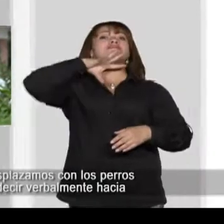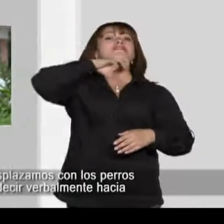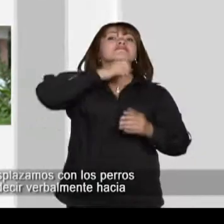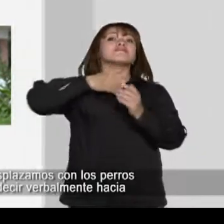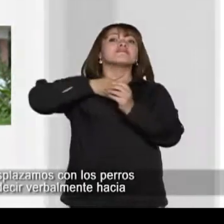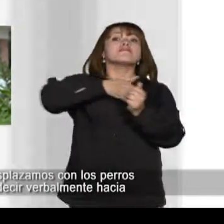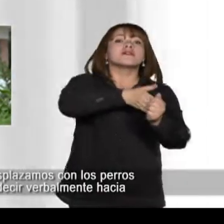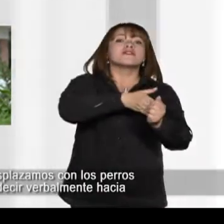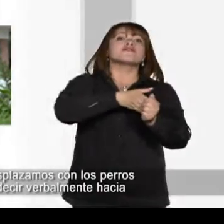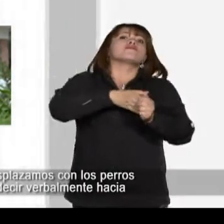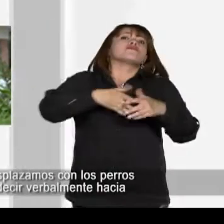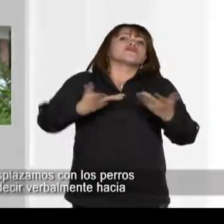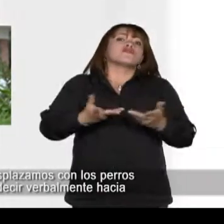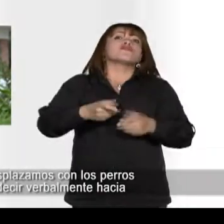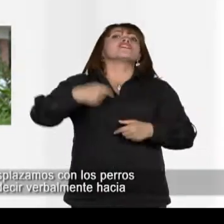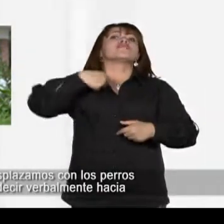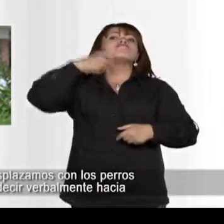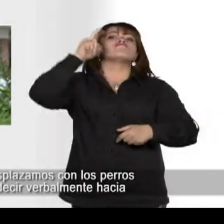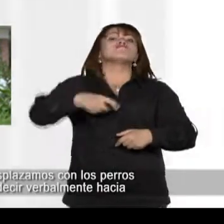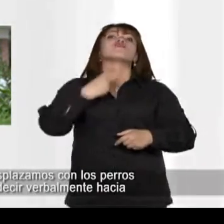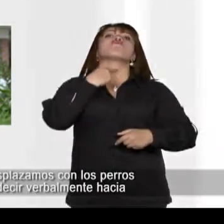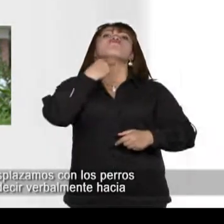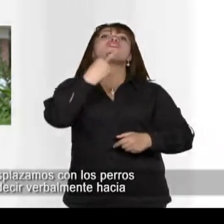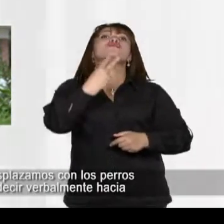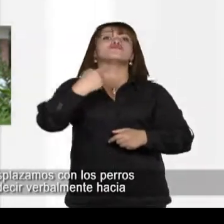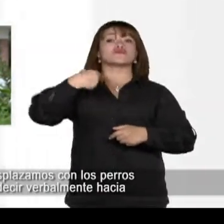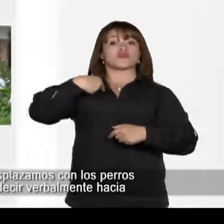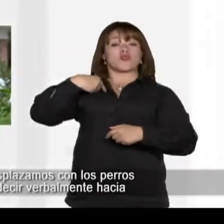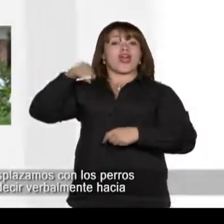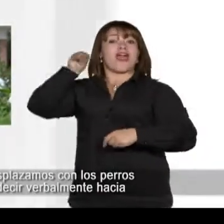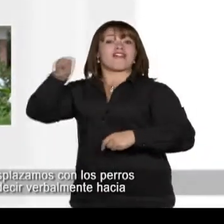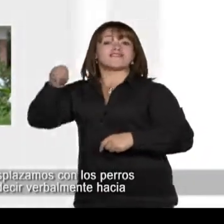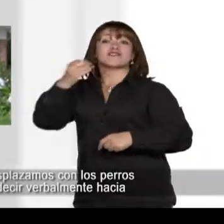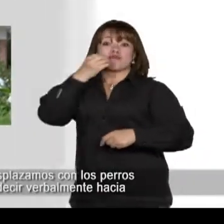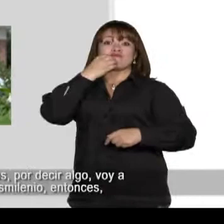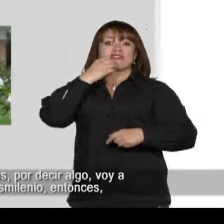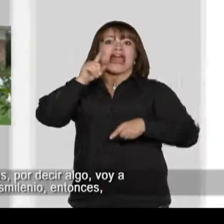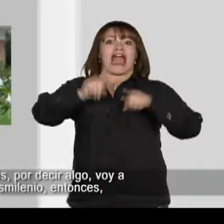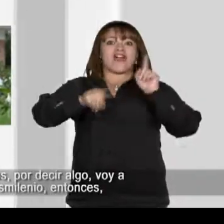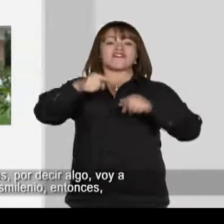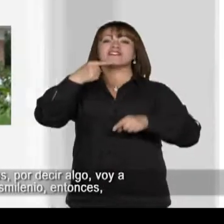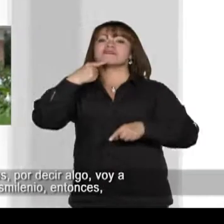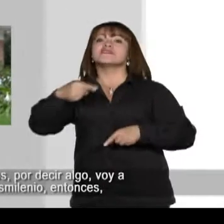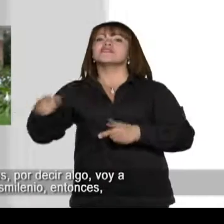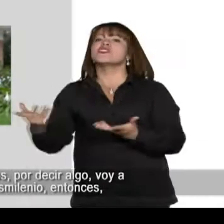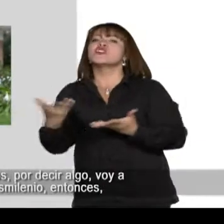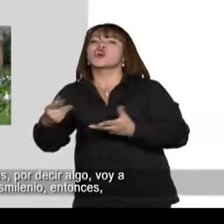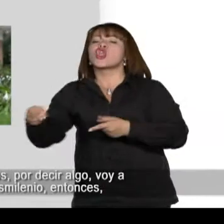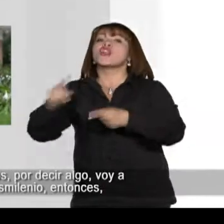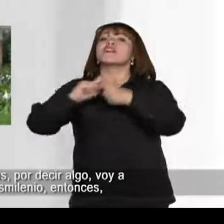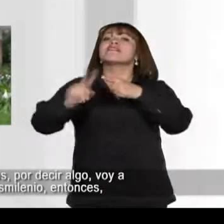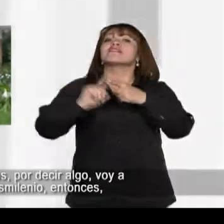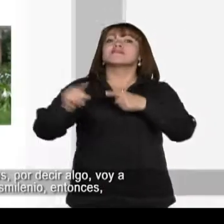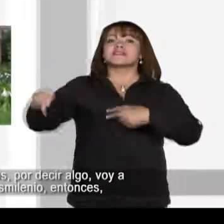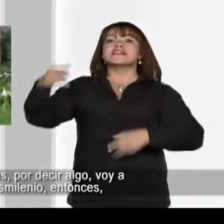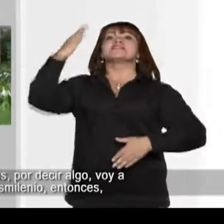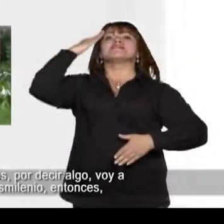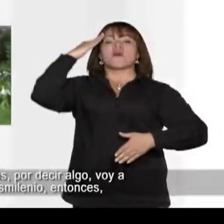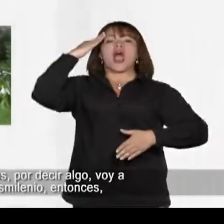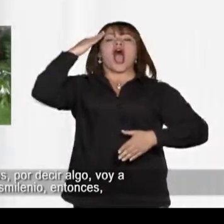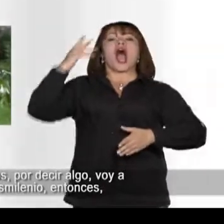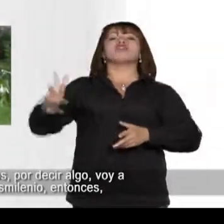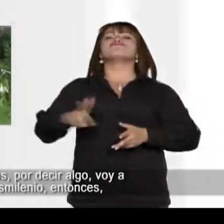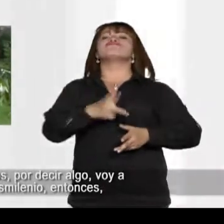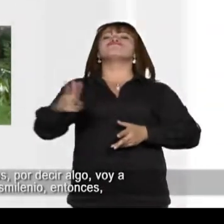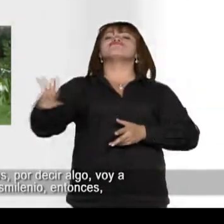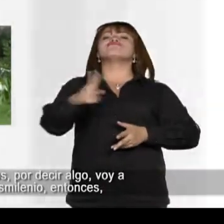Siempre que nos desplazamos con los perros guías, les debemos decir verbalmente hacia dónde nos dirigimos. Por decir algo, voy a salir